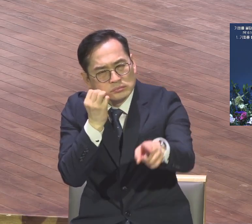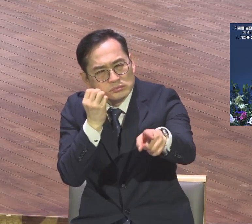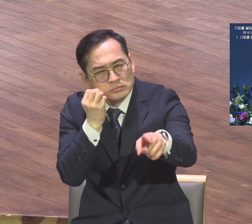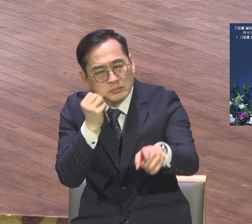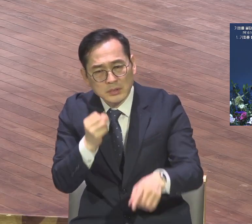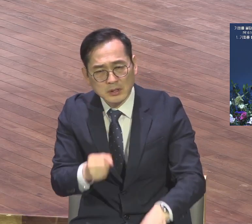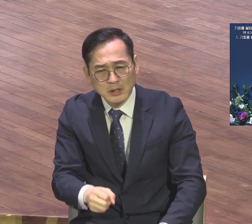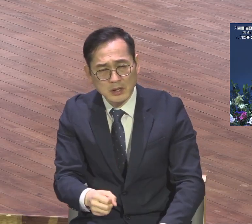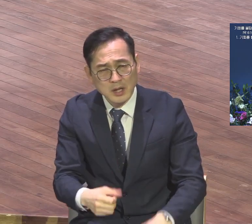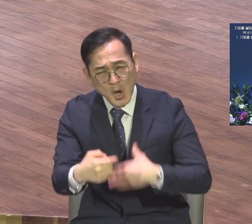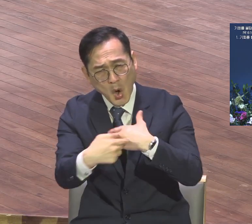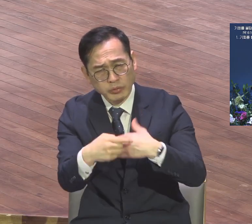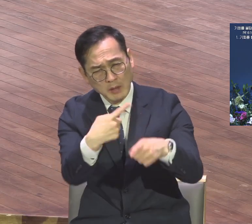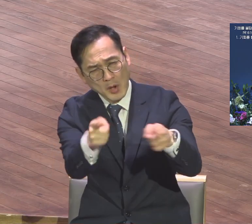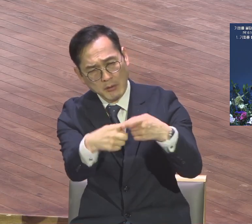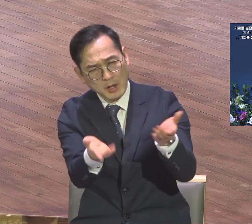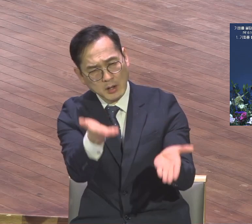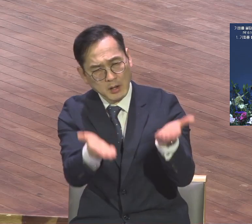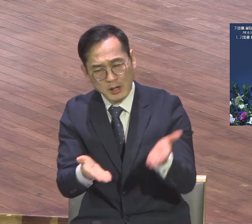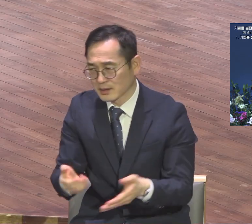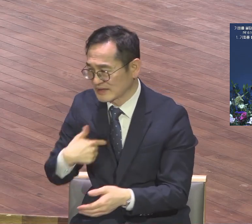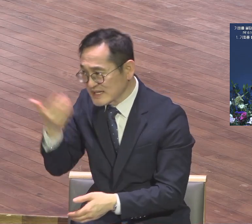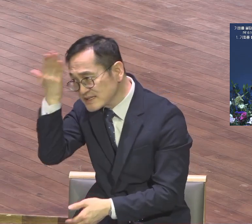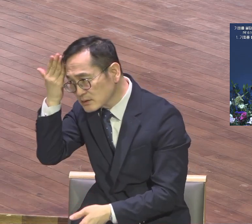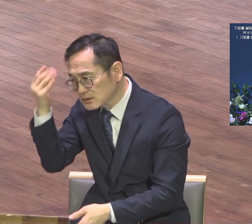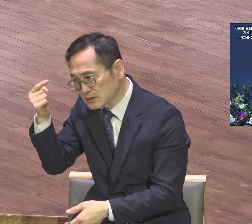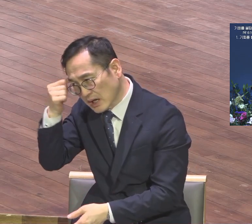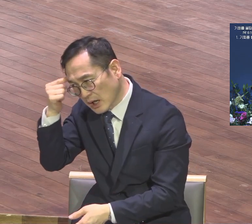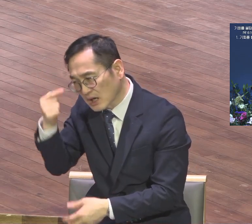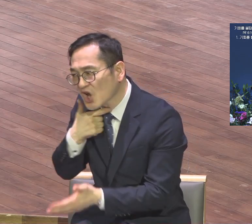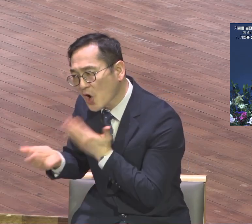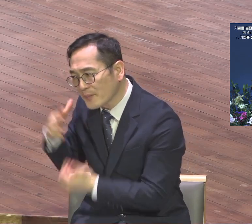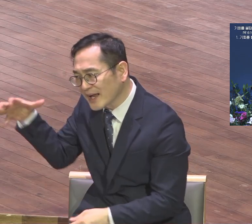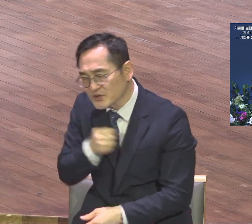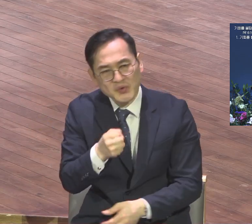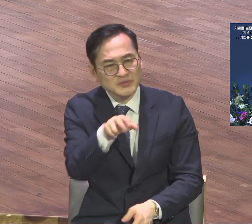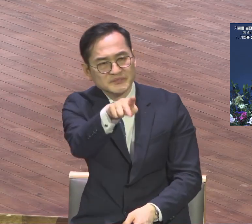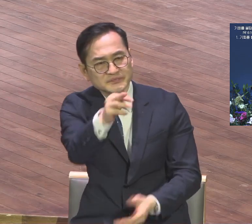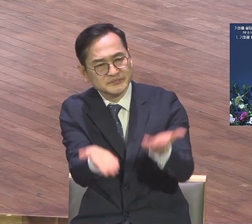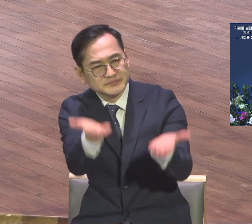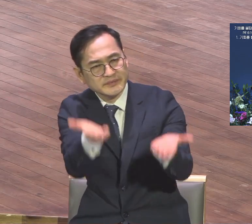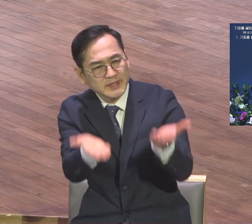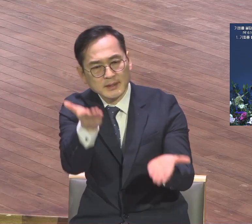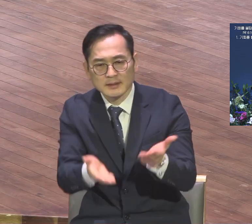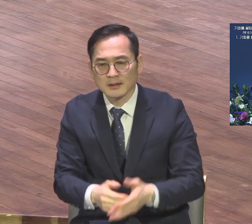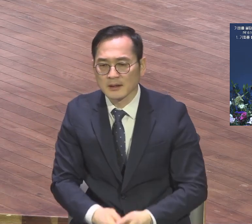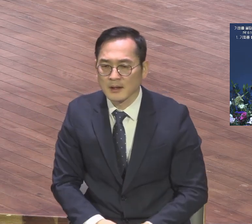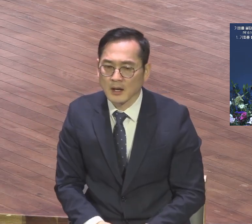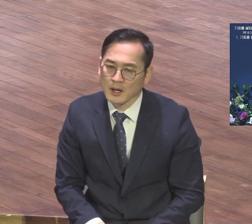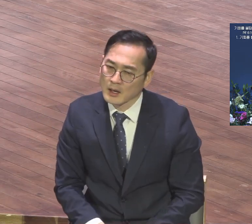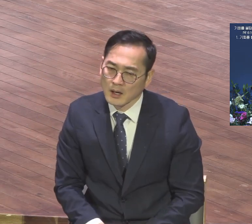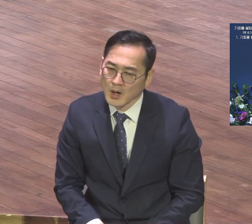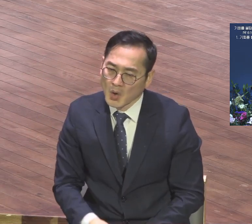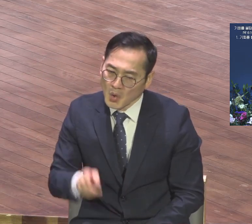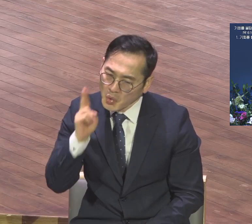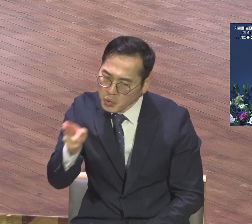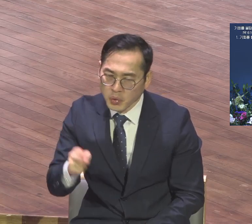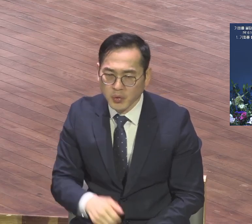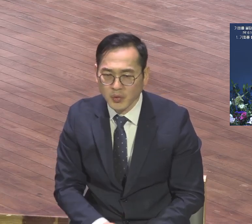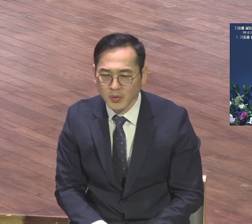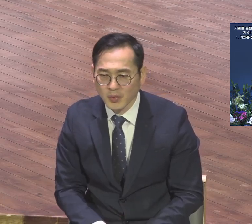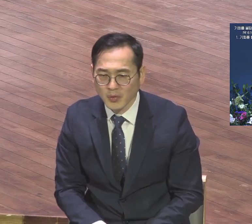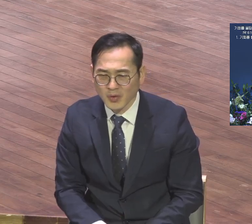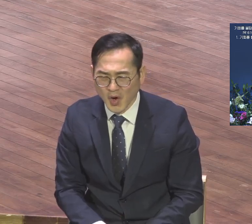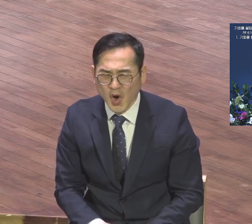바라야 되는데 세상 수준 가지고 바라보니까 이게 소화가 안 되는 거예요. 지금 똑같은 말이에요